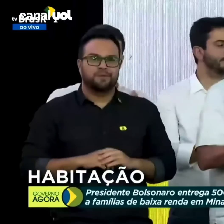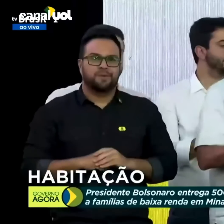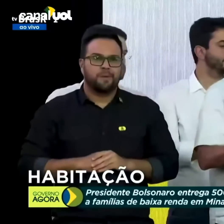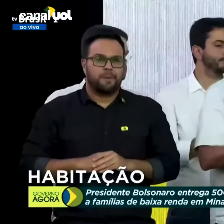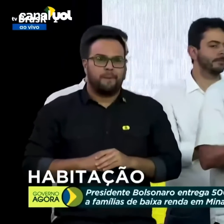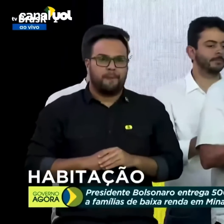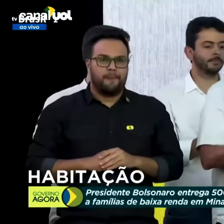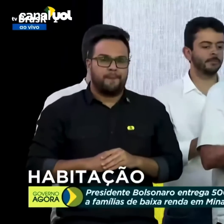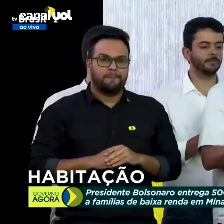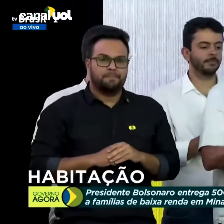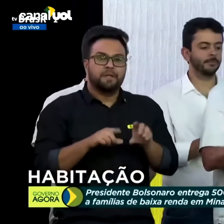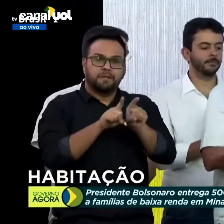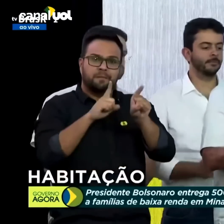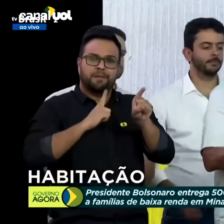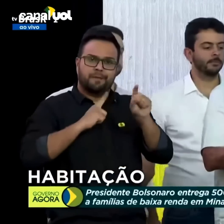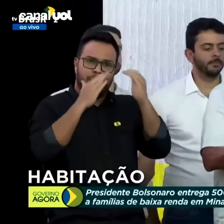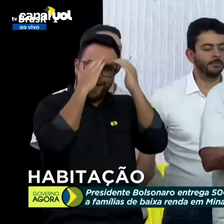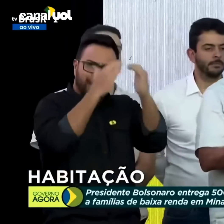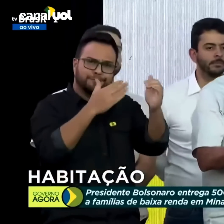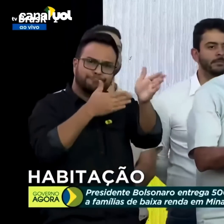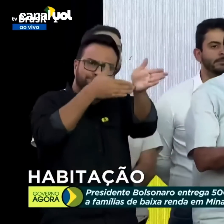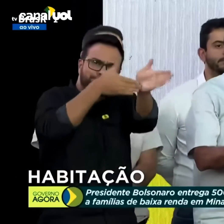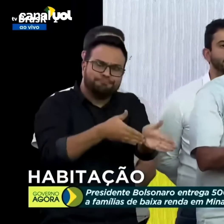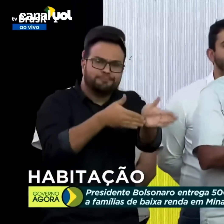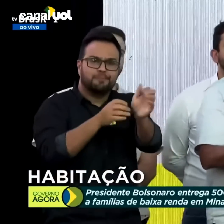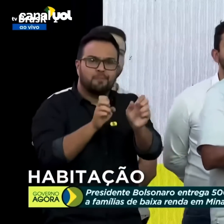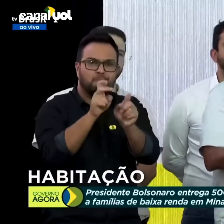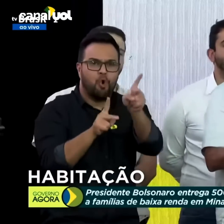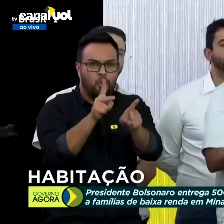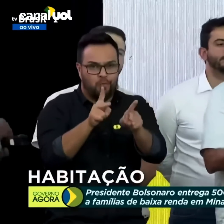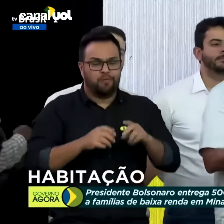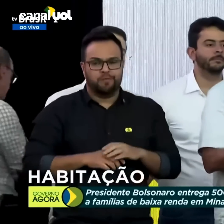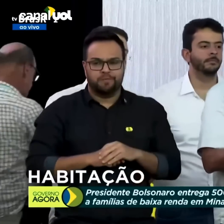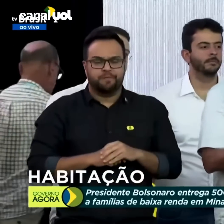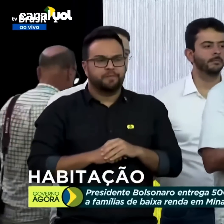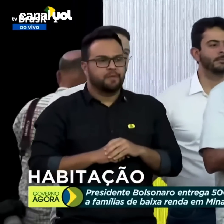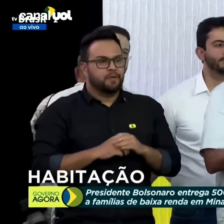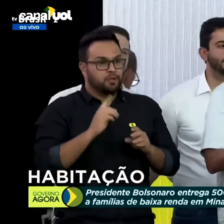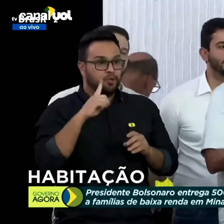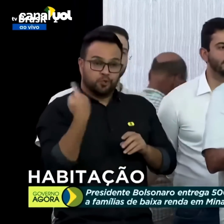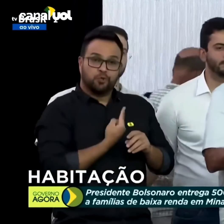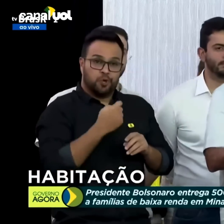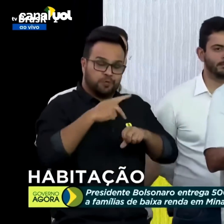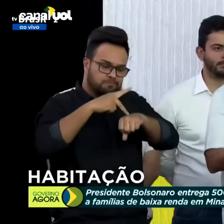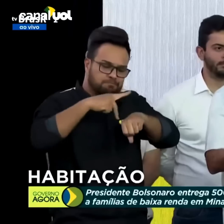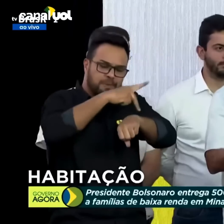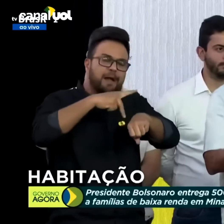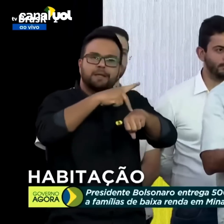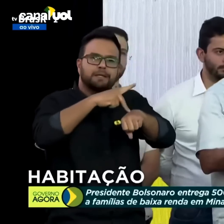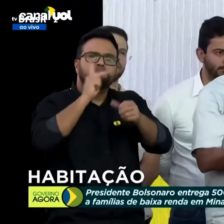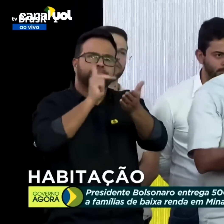e que deve lealdade ao seu povo. Somos um país eminentemente